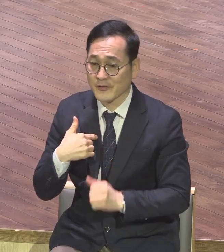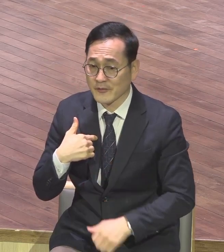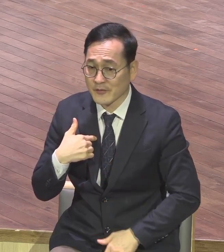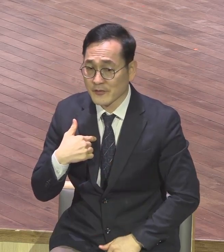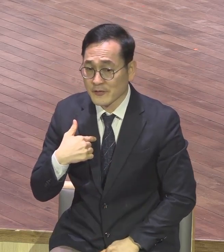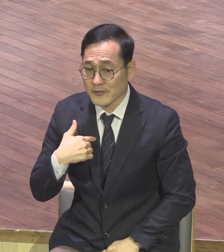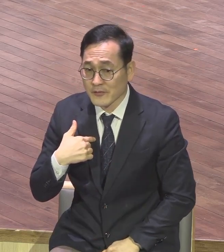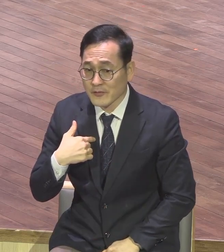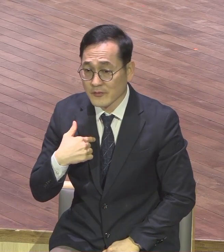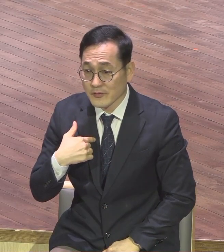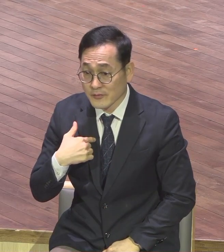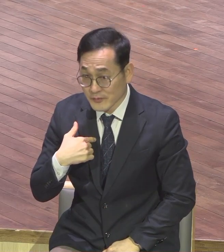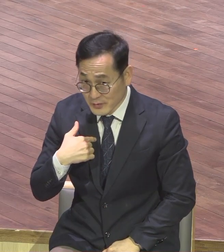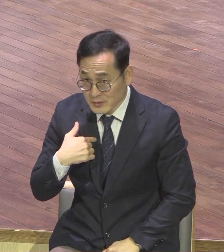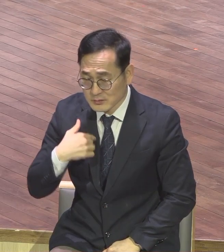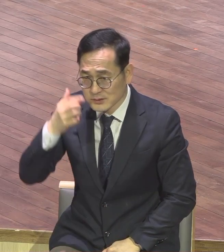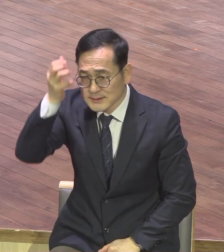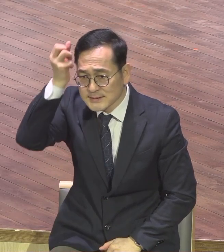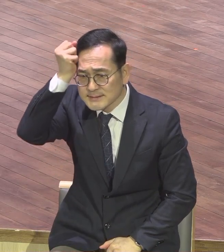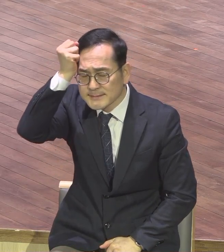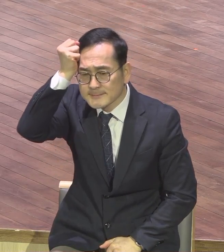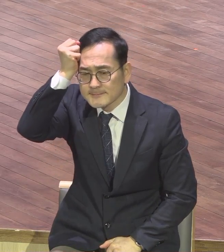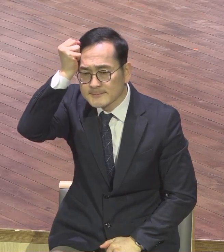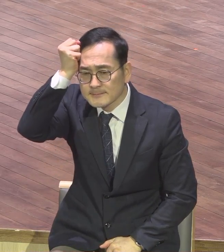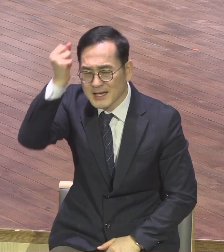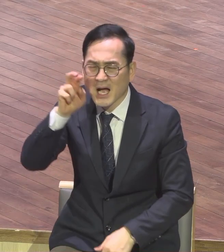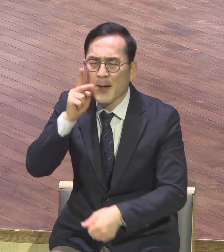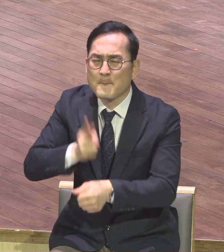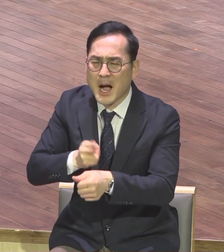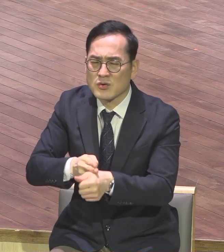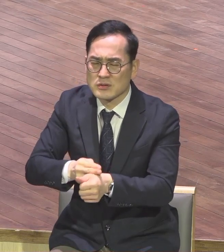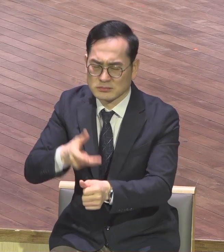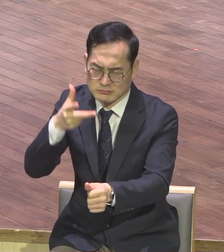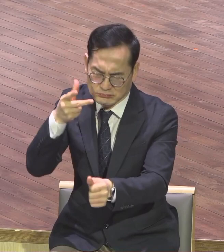사실을 사도 바울이 엄청 강조를 하고 있습니다.